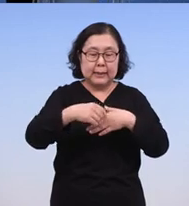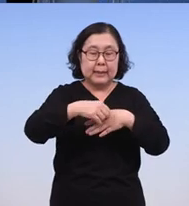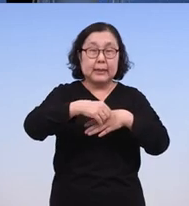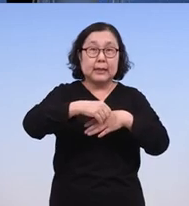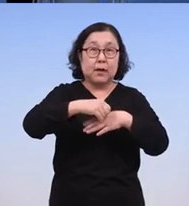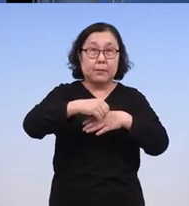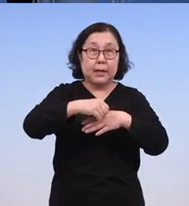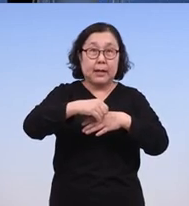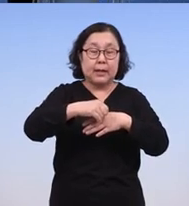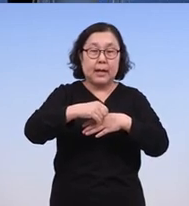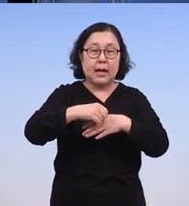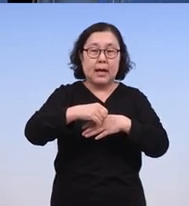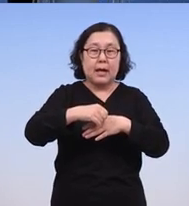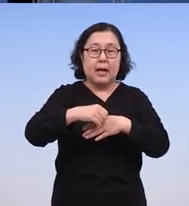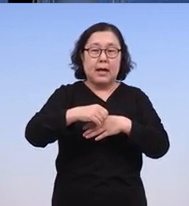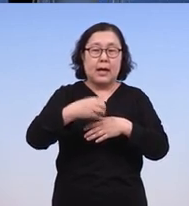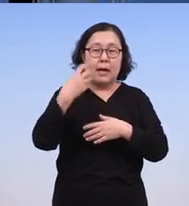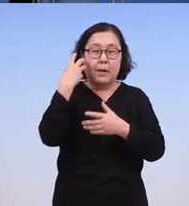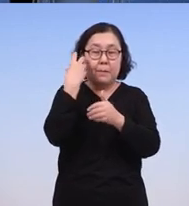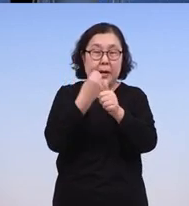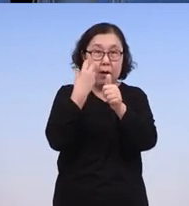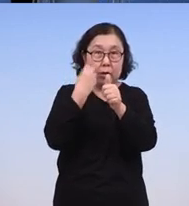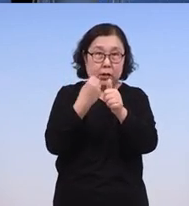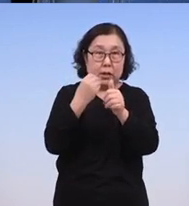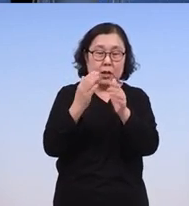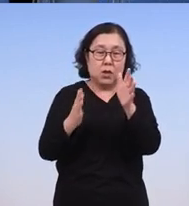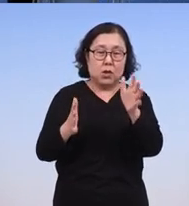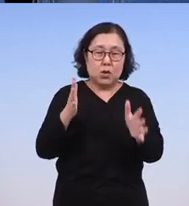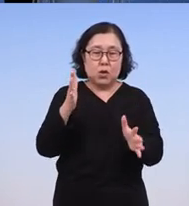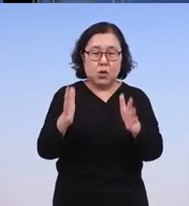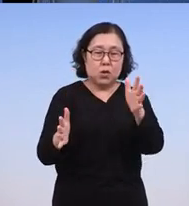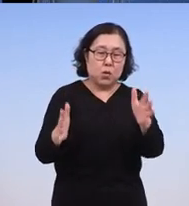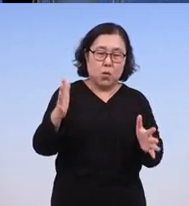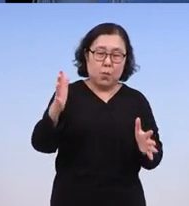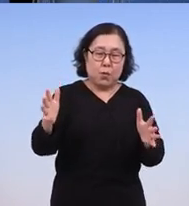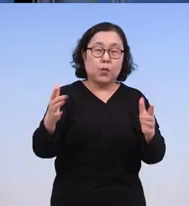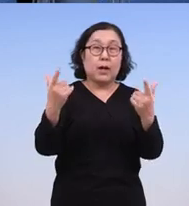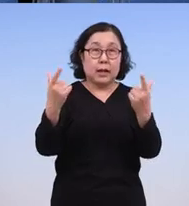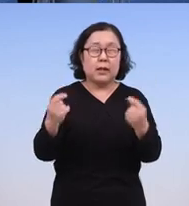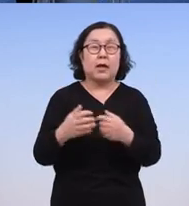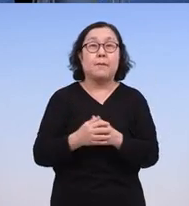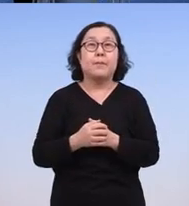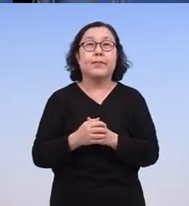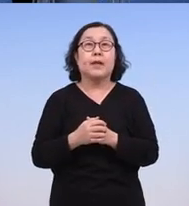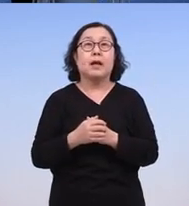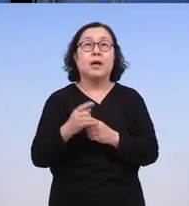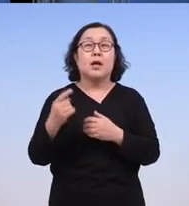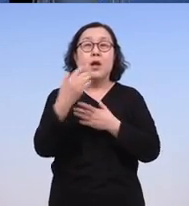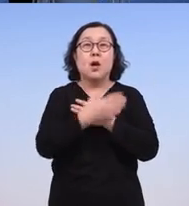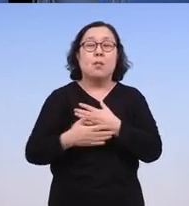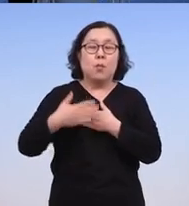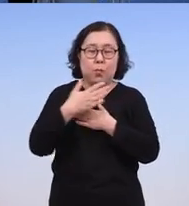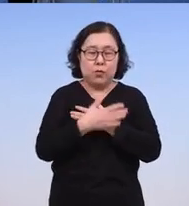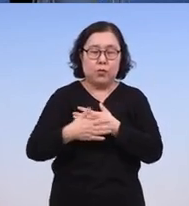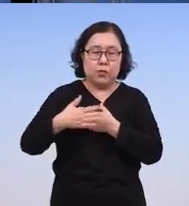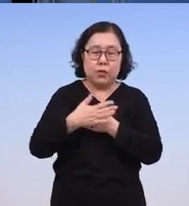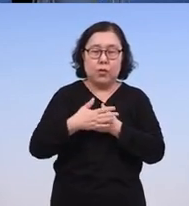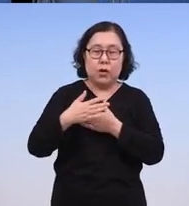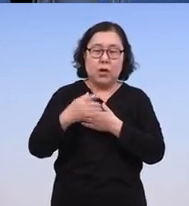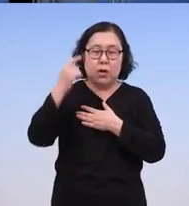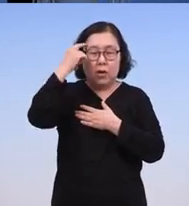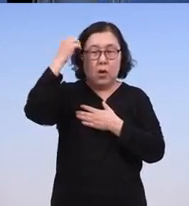통제하는 껍데기나 매력적인 로봇에 불과하다. 무슨 말인지 아시겠죠? 영혼이 너무나 소중하고 이까지